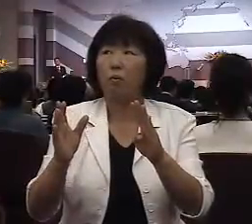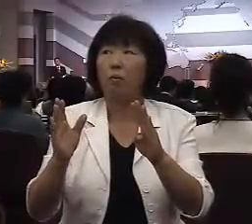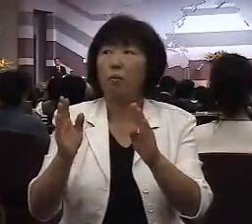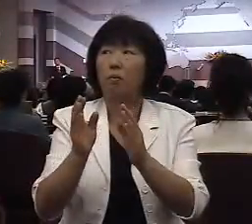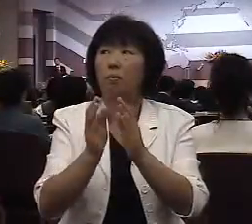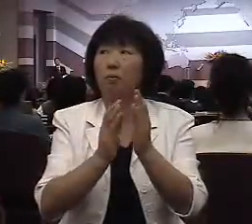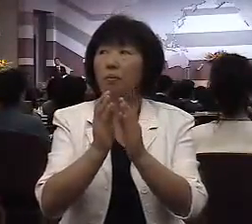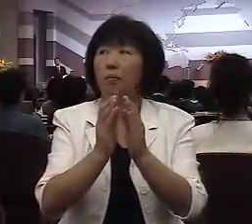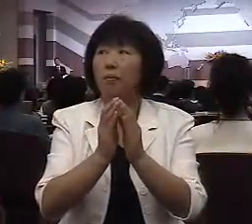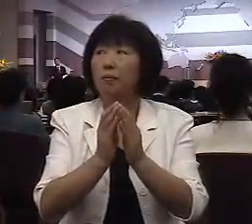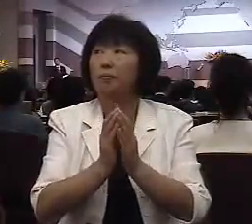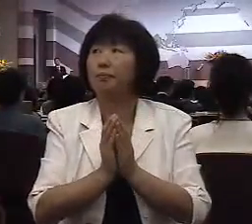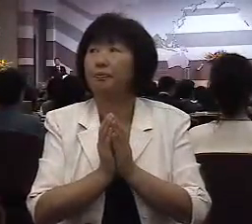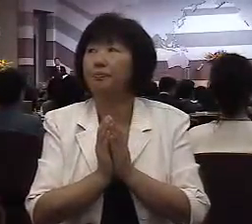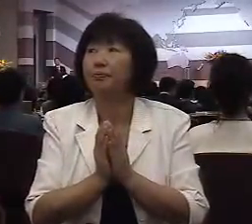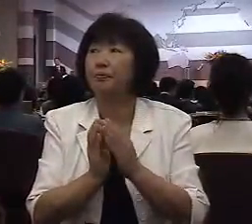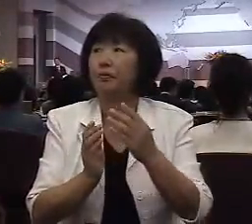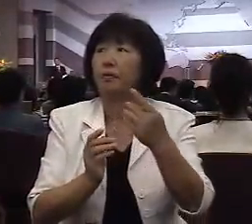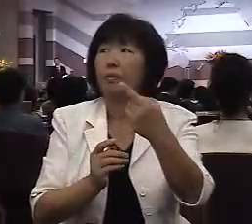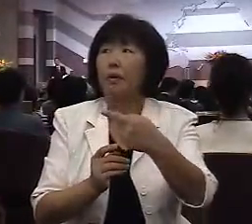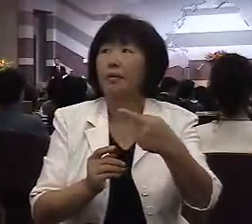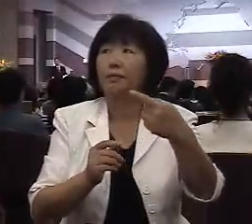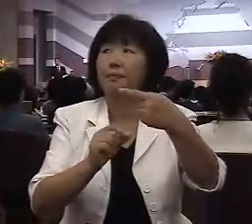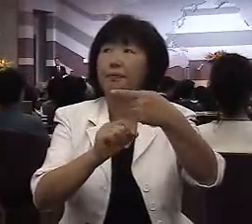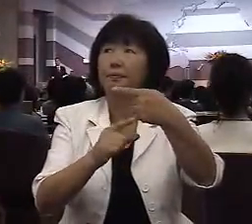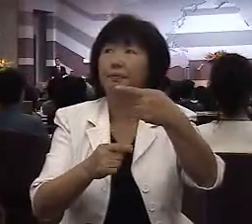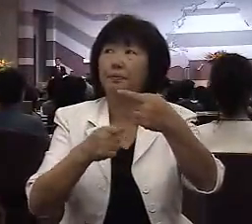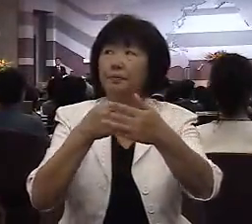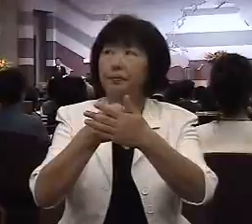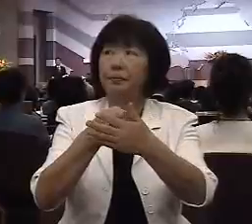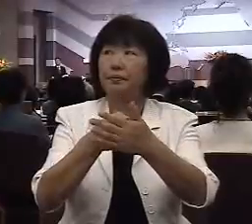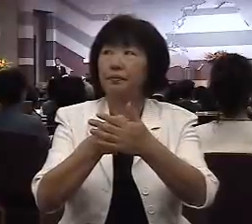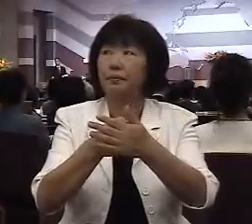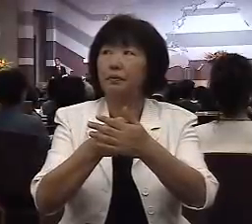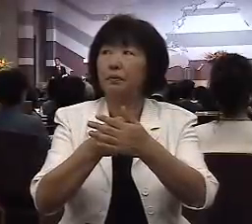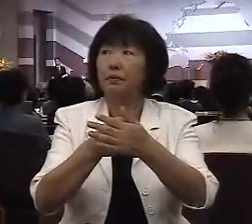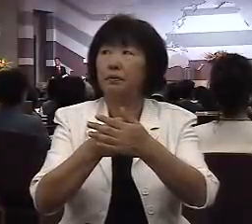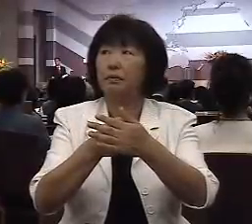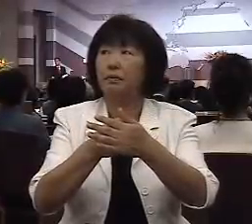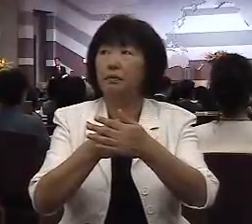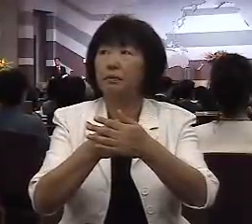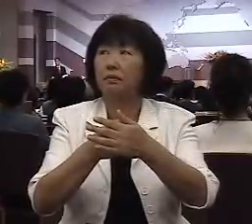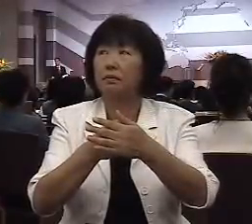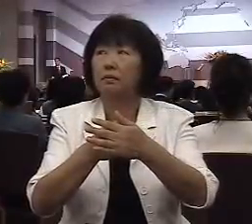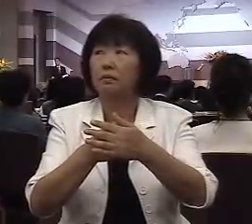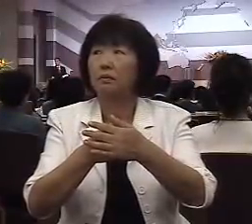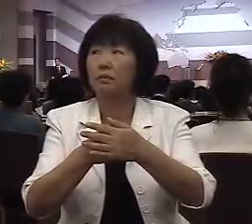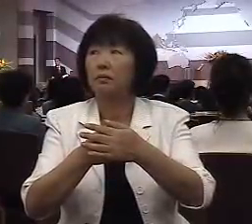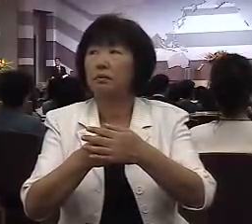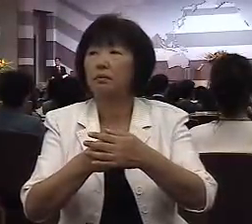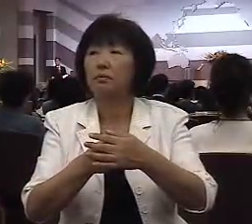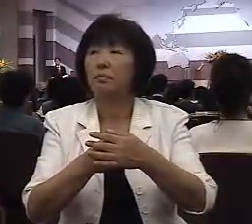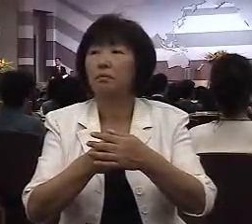1,440만 불인데 1월 달에 여러분들이 작정해 주신 금액은 6.26